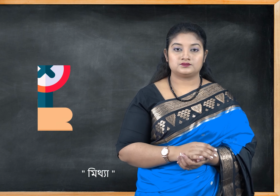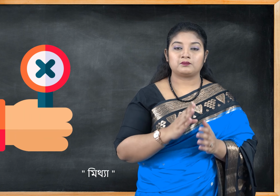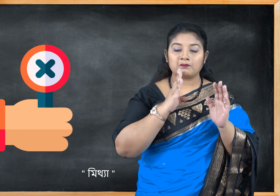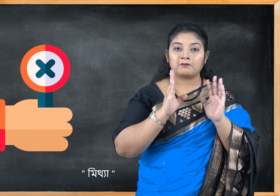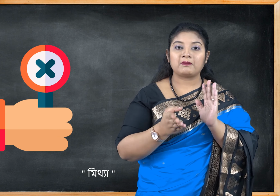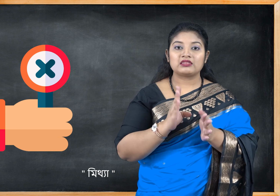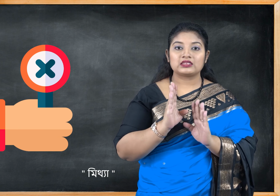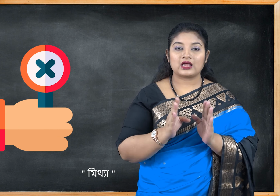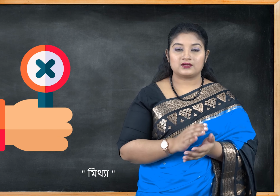মিথ্যা,